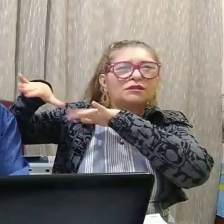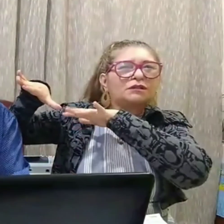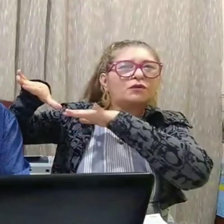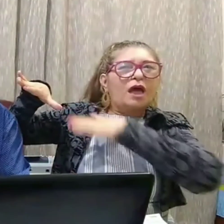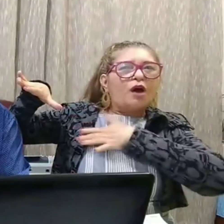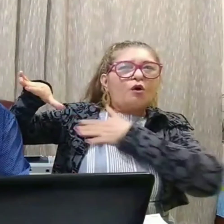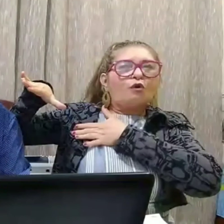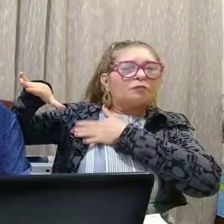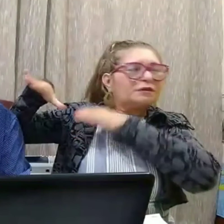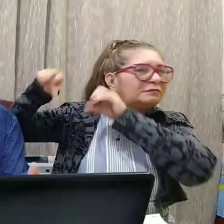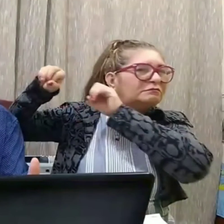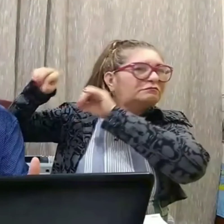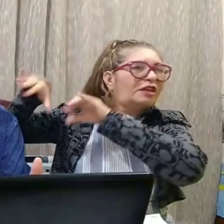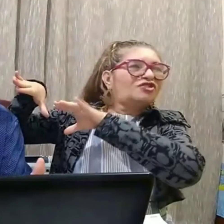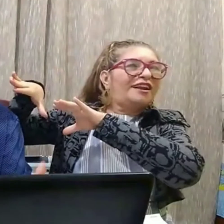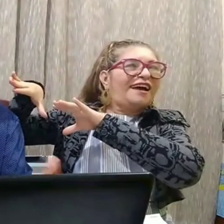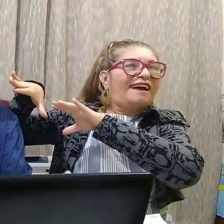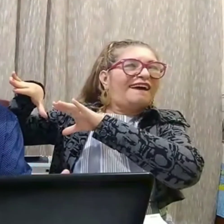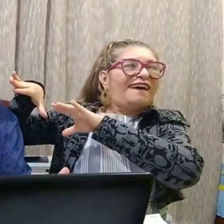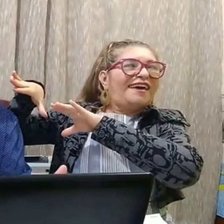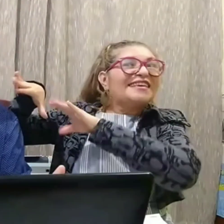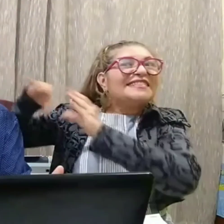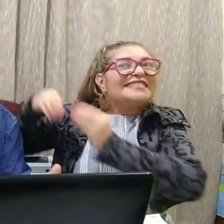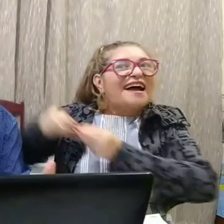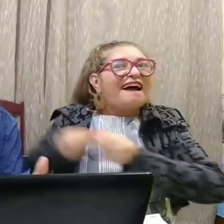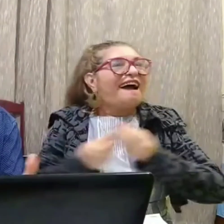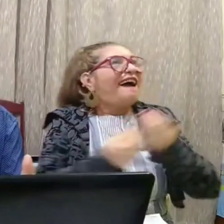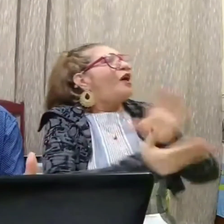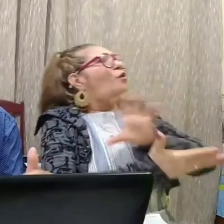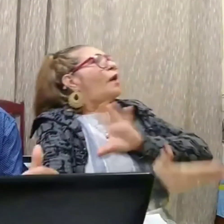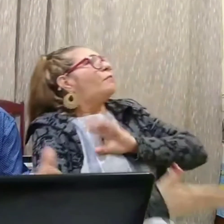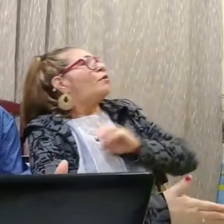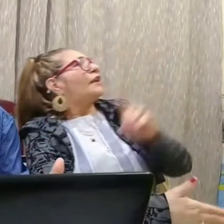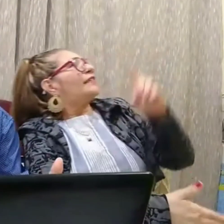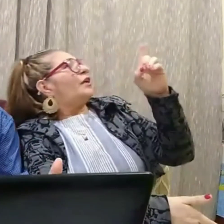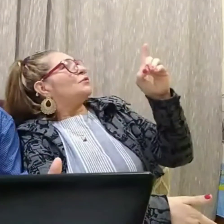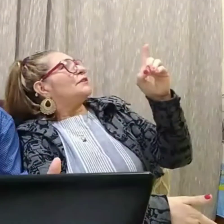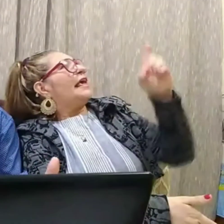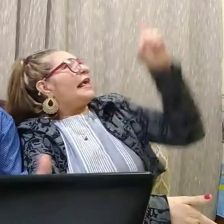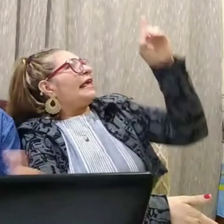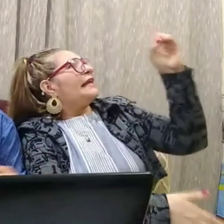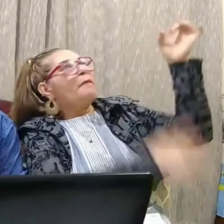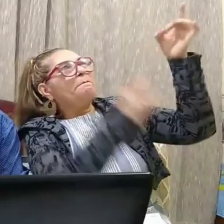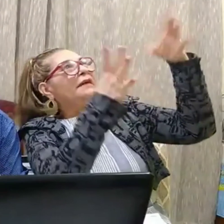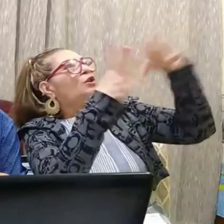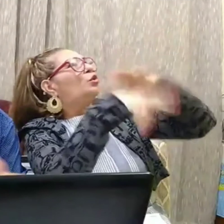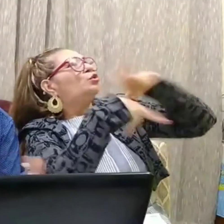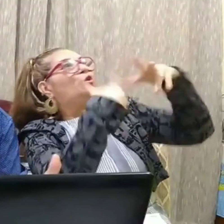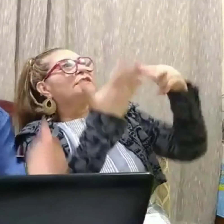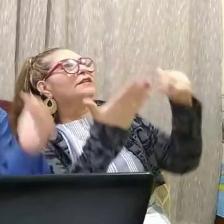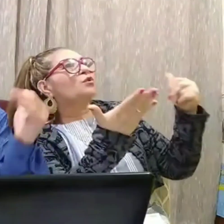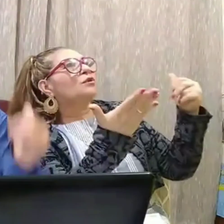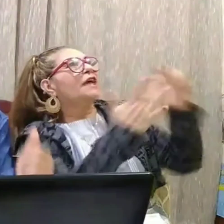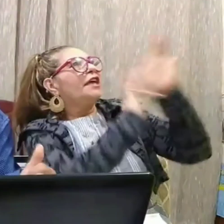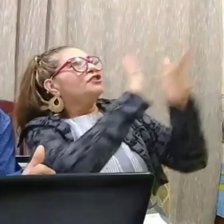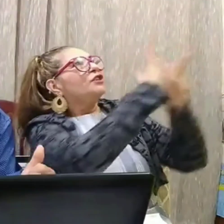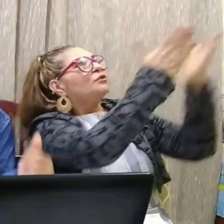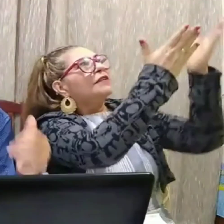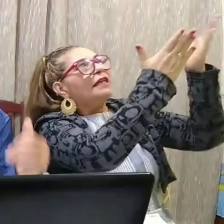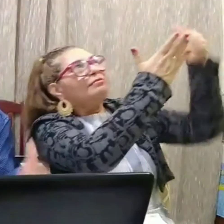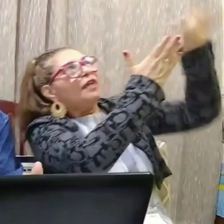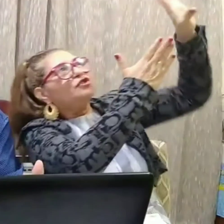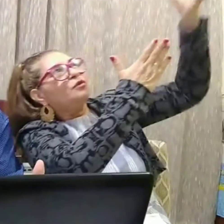que também abandonou tudo por nós. Lembra que Jesus foi até a cruz e ele abandonou tudo, deixou a sua